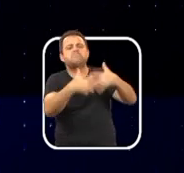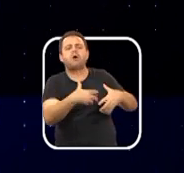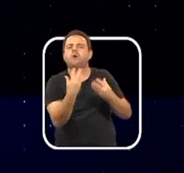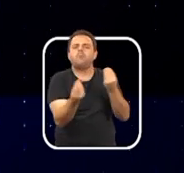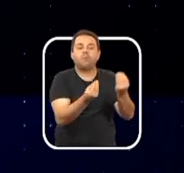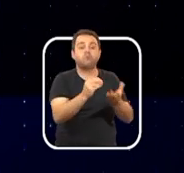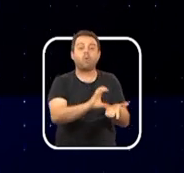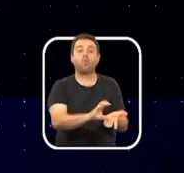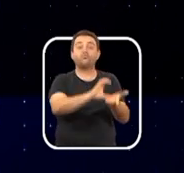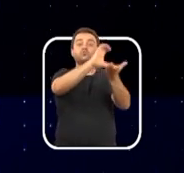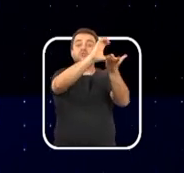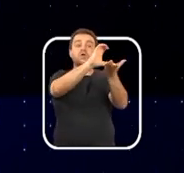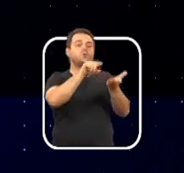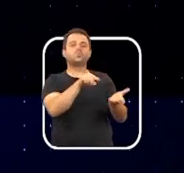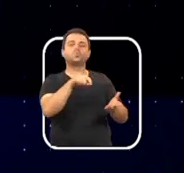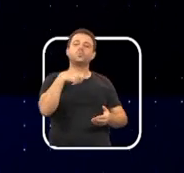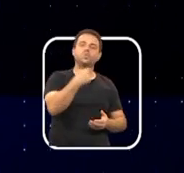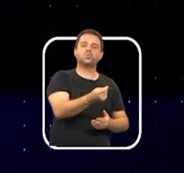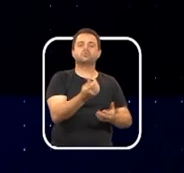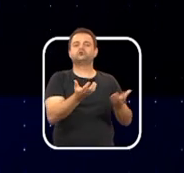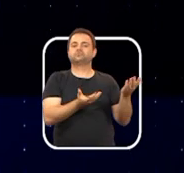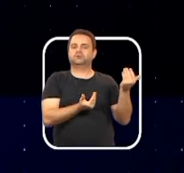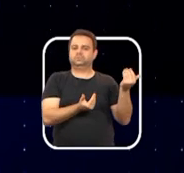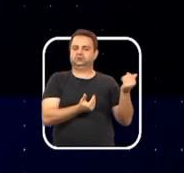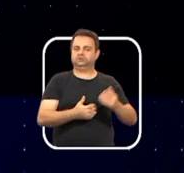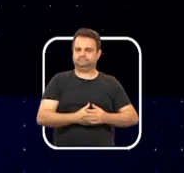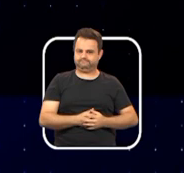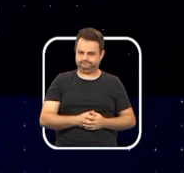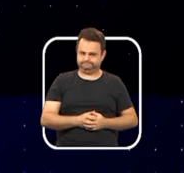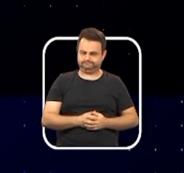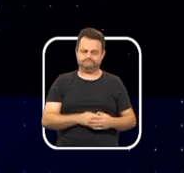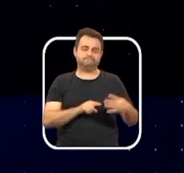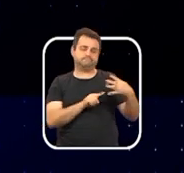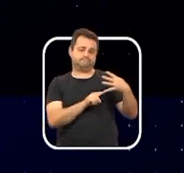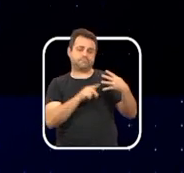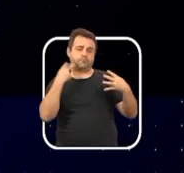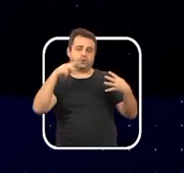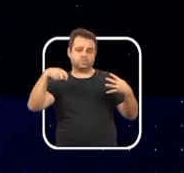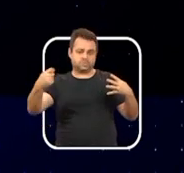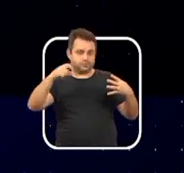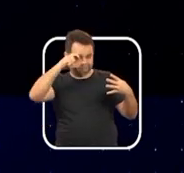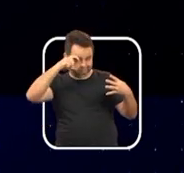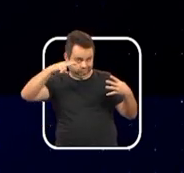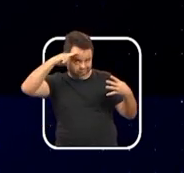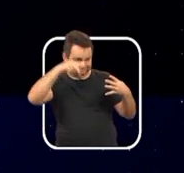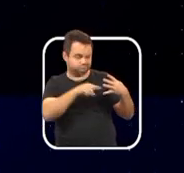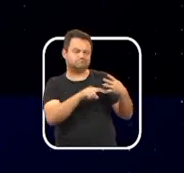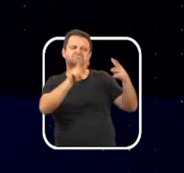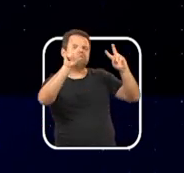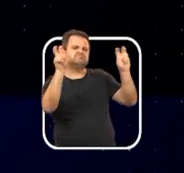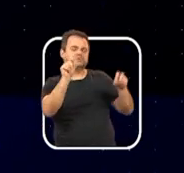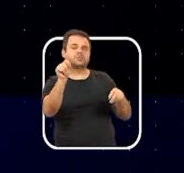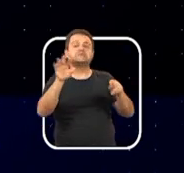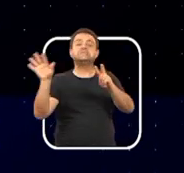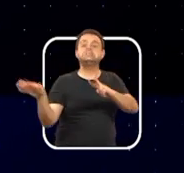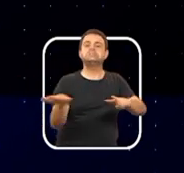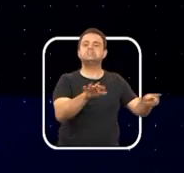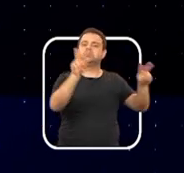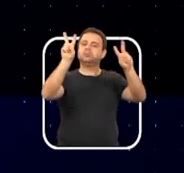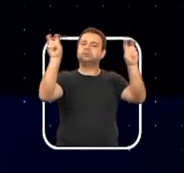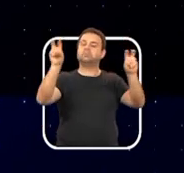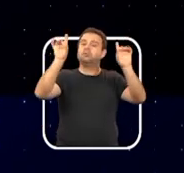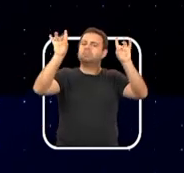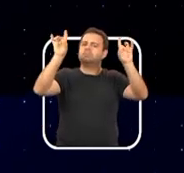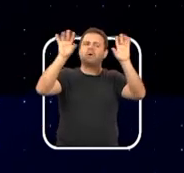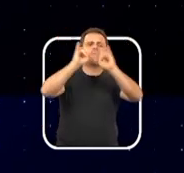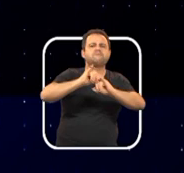Conselho Municipal da Juventude. E de Jean Charles, que institui a semana de conscientização